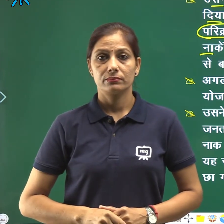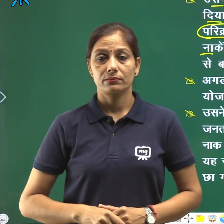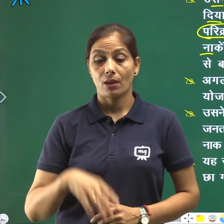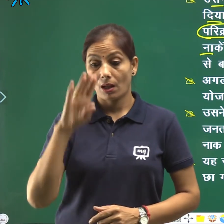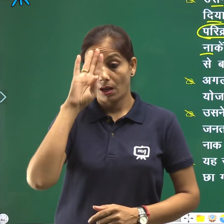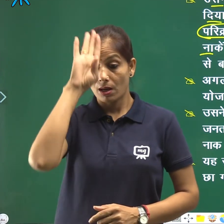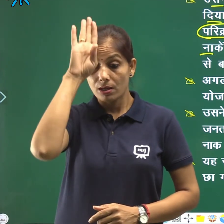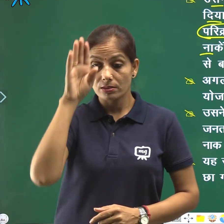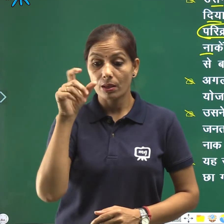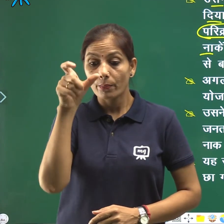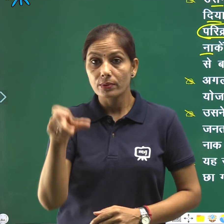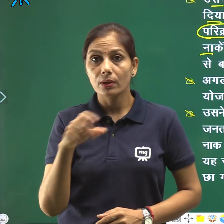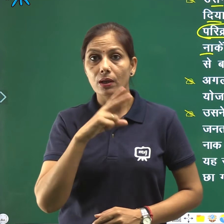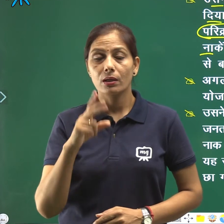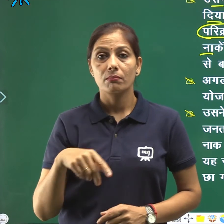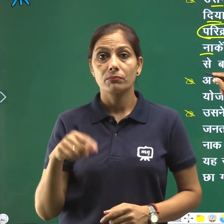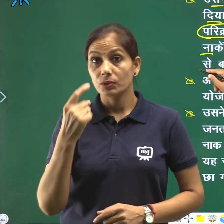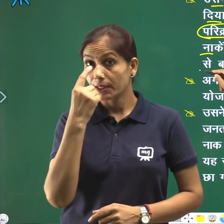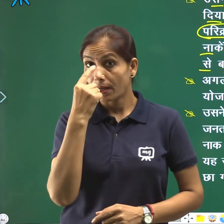जॉर्ज पंचम की नाक से